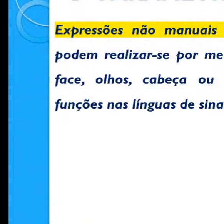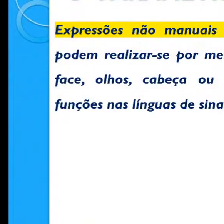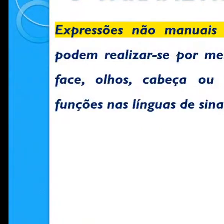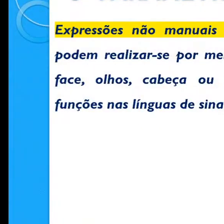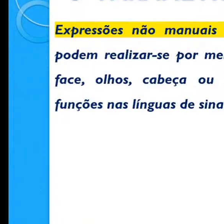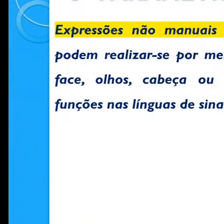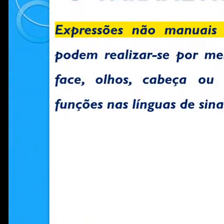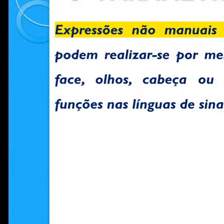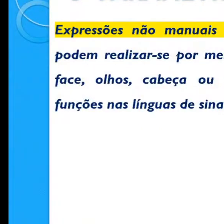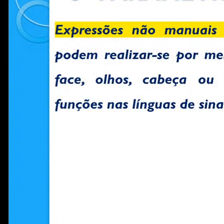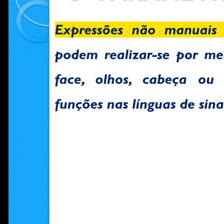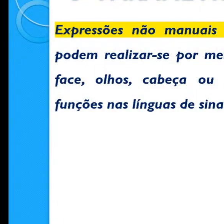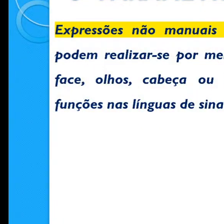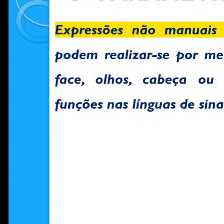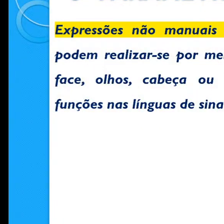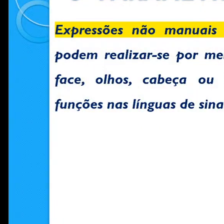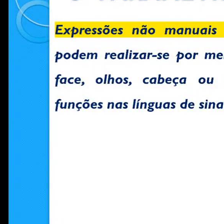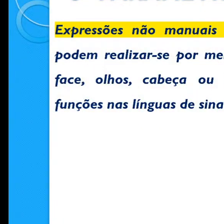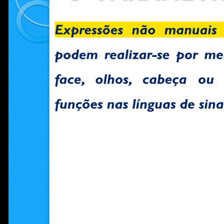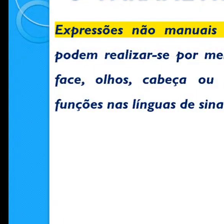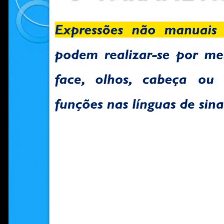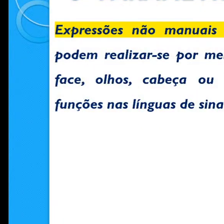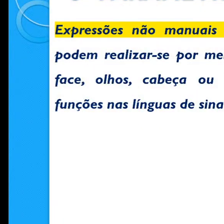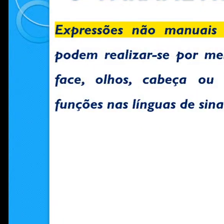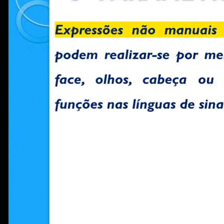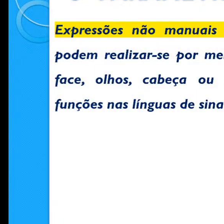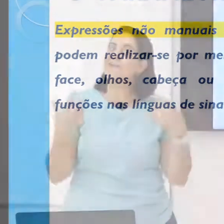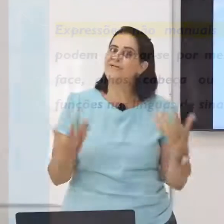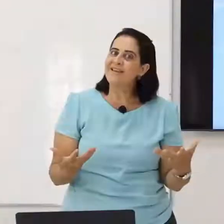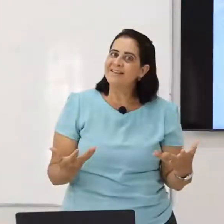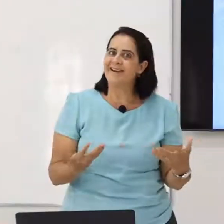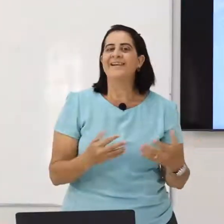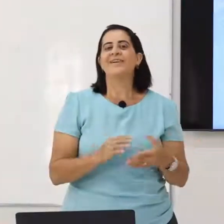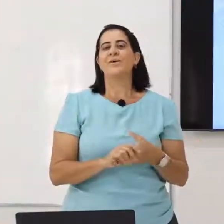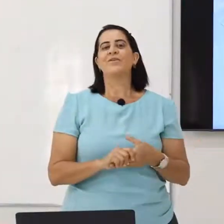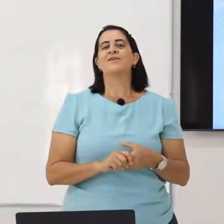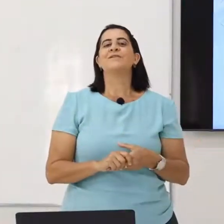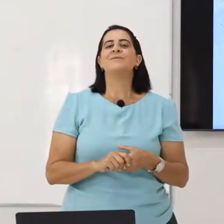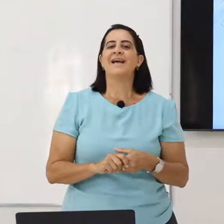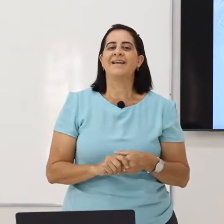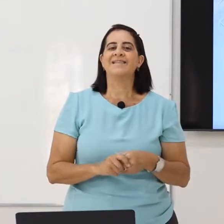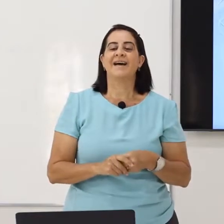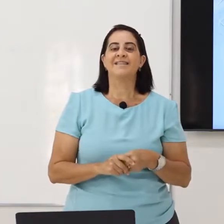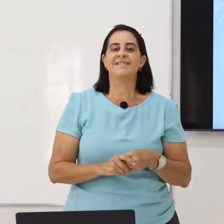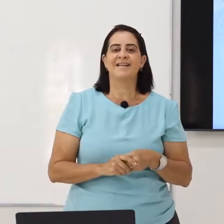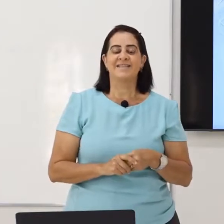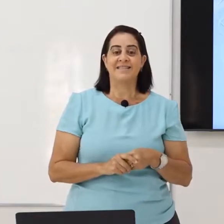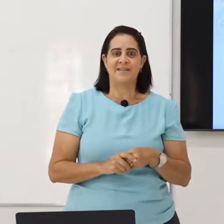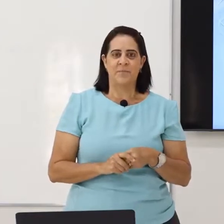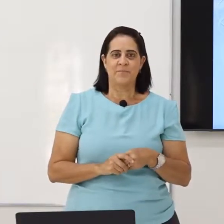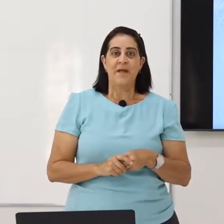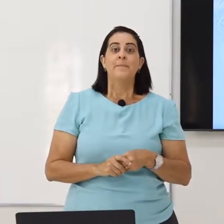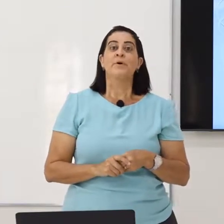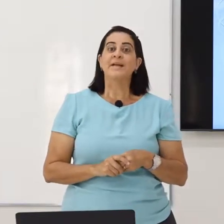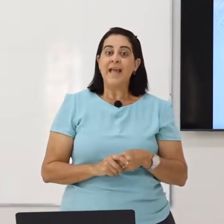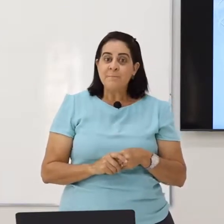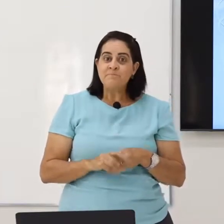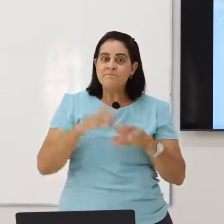muito sentido nos sinais. Ele praticamente dá vida quando nós vamos realizar a sinalização. Por quê?